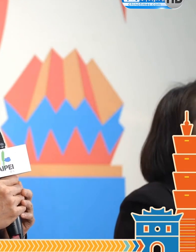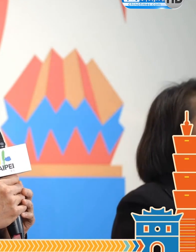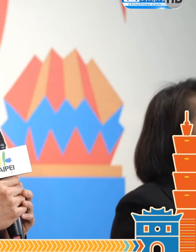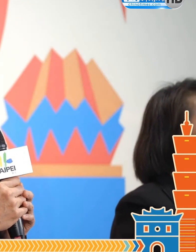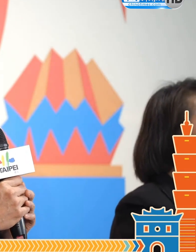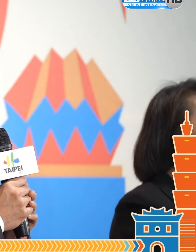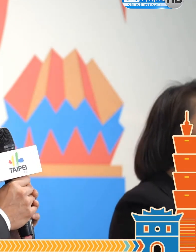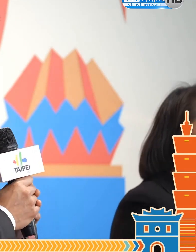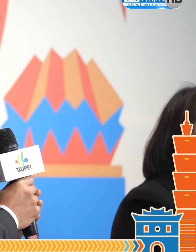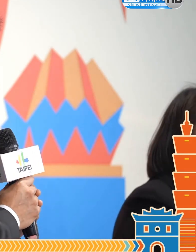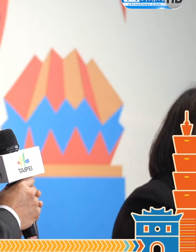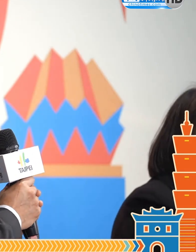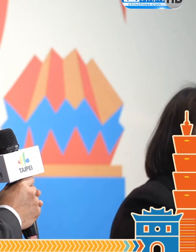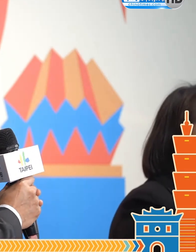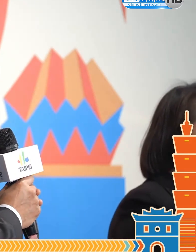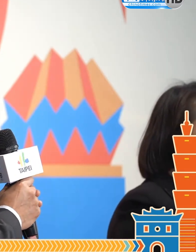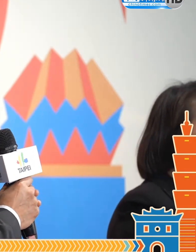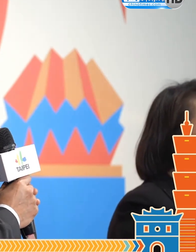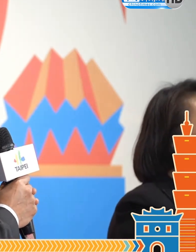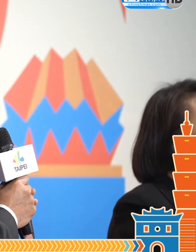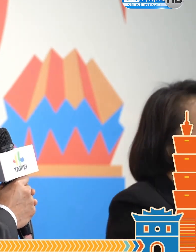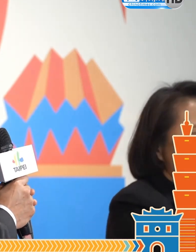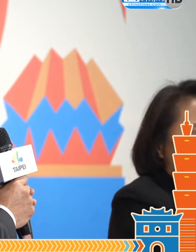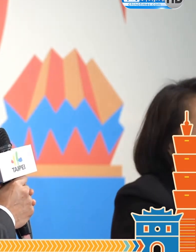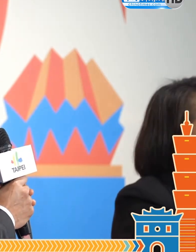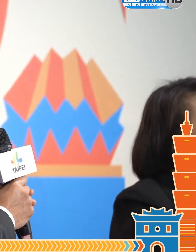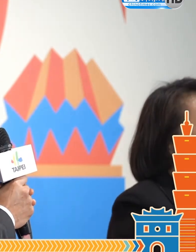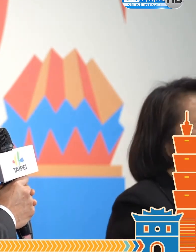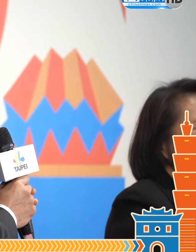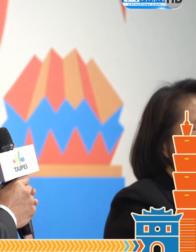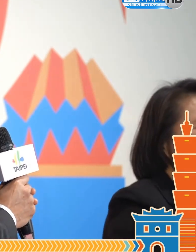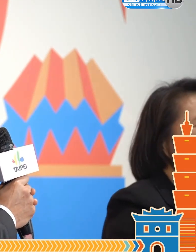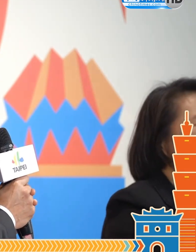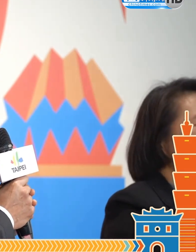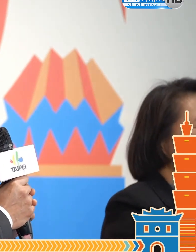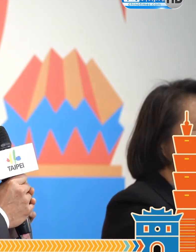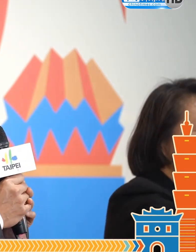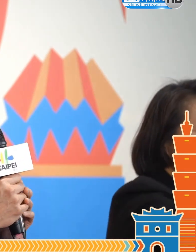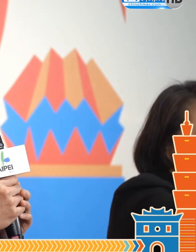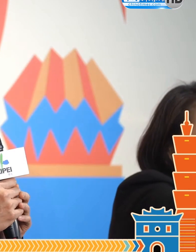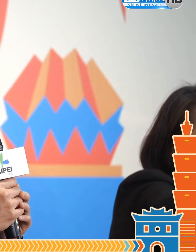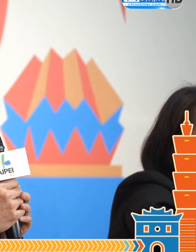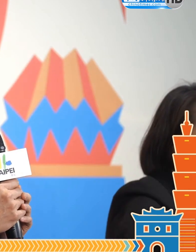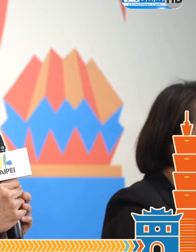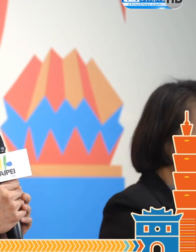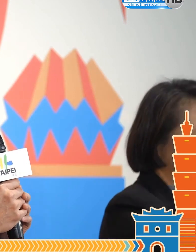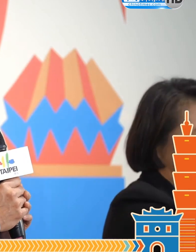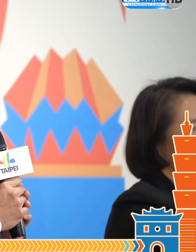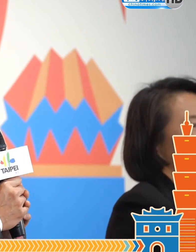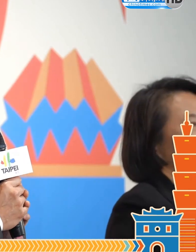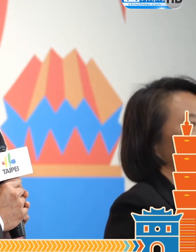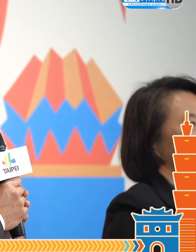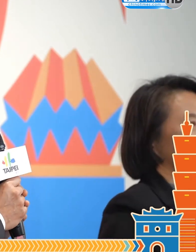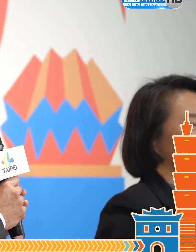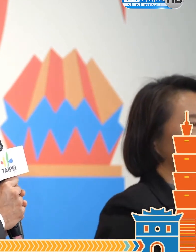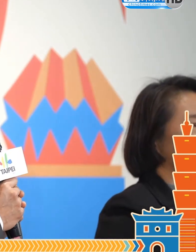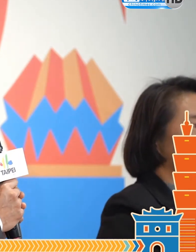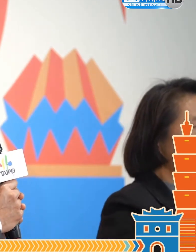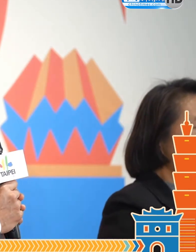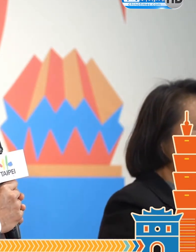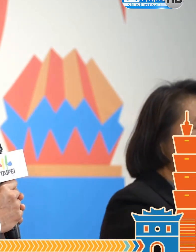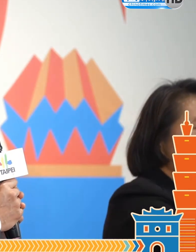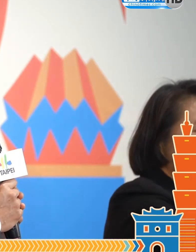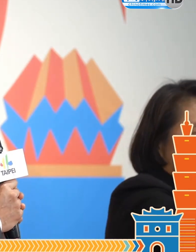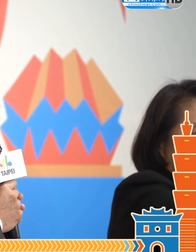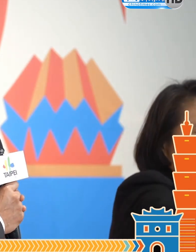系，还有我们用台北 ON 这个把我们的公务生态系也把它建立起来。那最重要的，我们把公部门